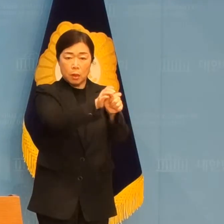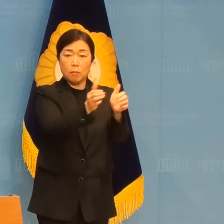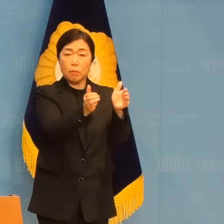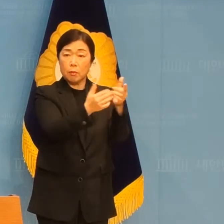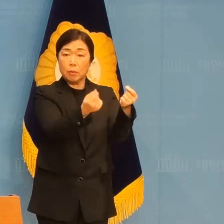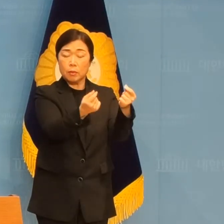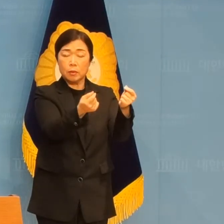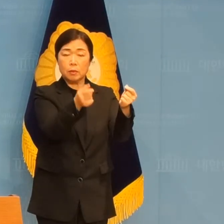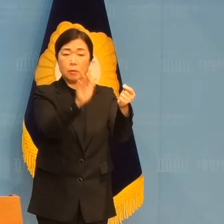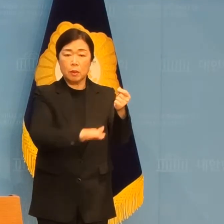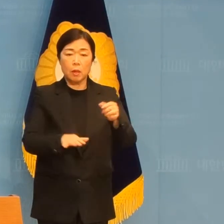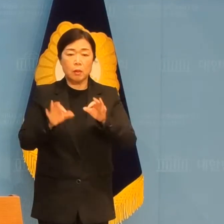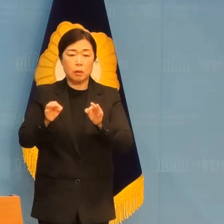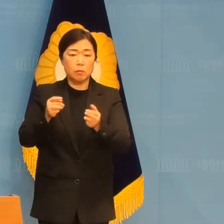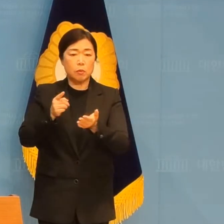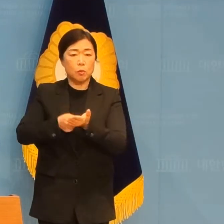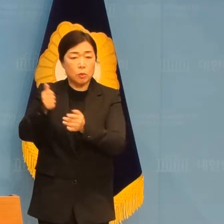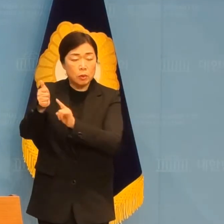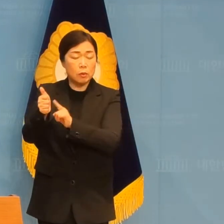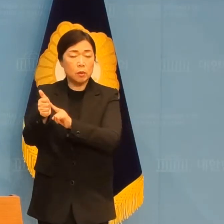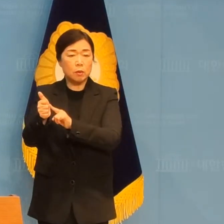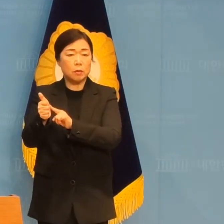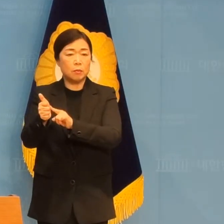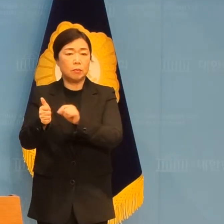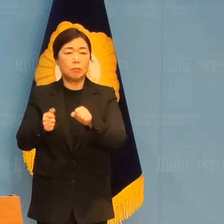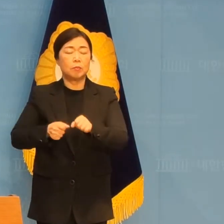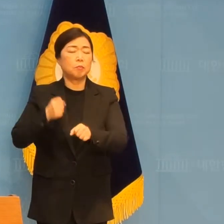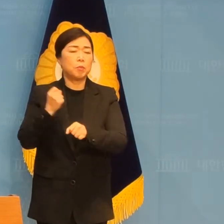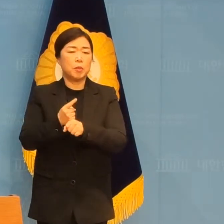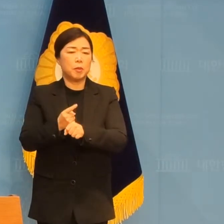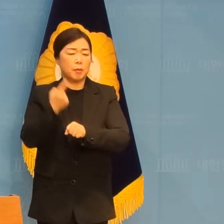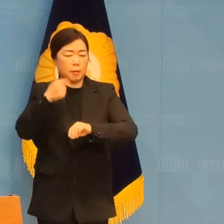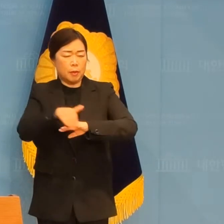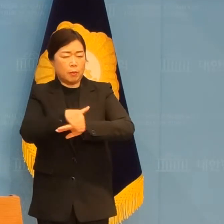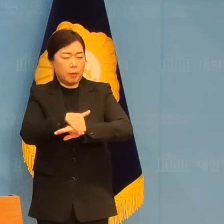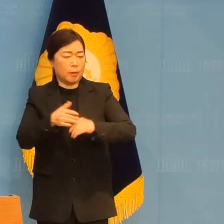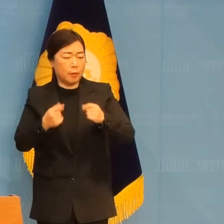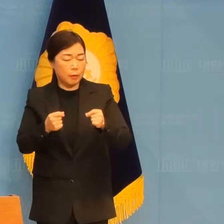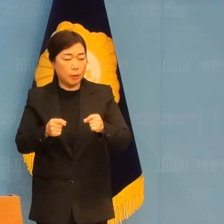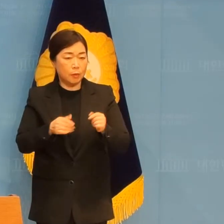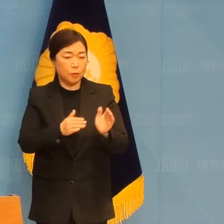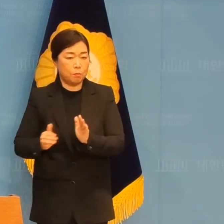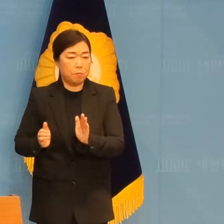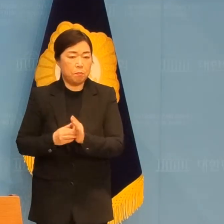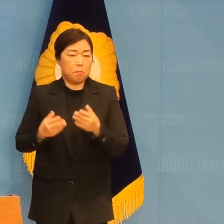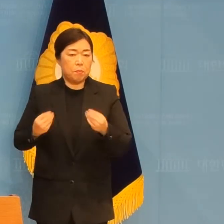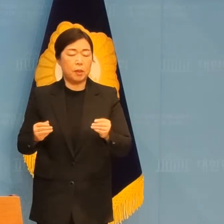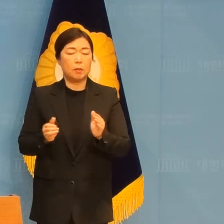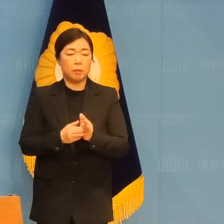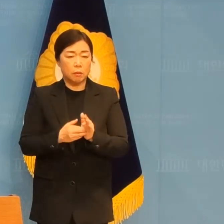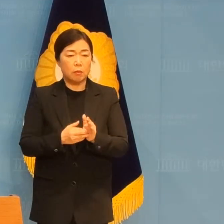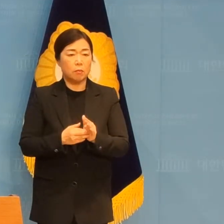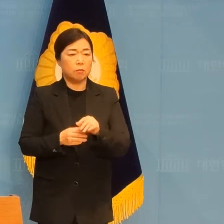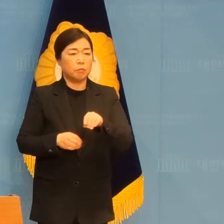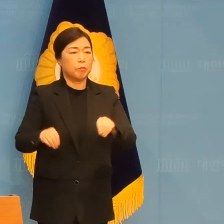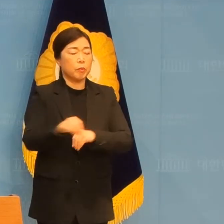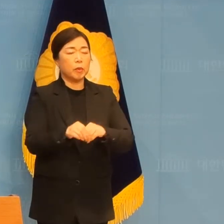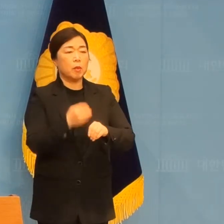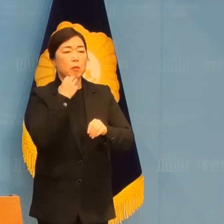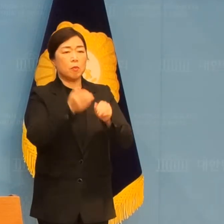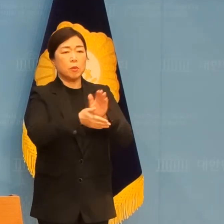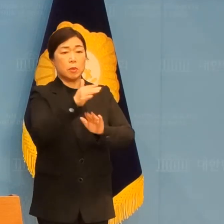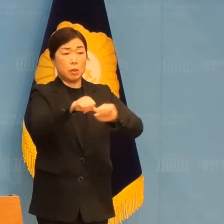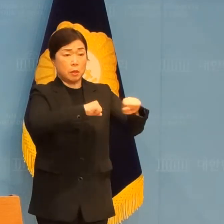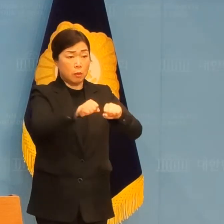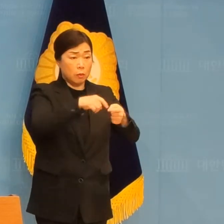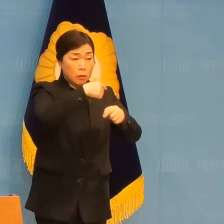김 총리는 매번 이미 결론을 내려놓은 듯한 어조로 서울시의 판단을 비판하고 있습니다.